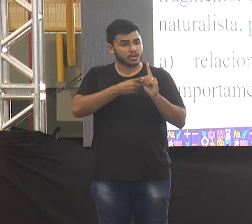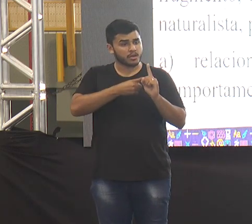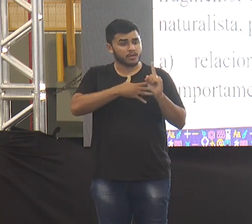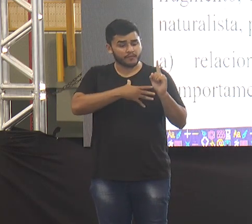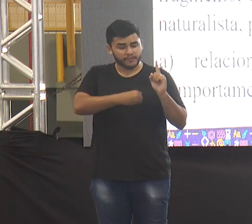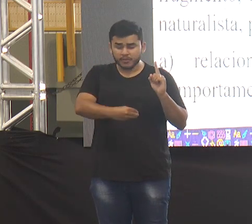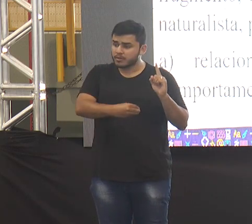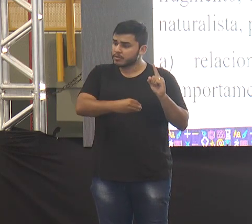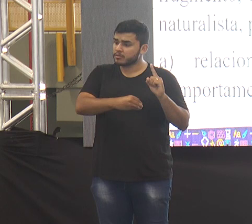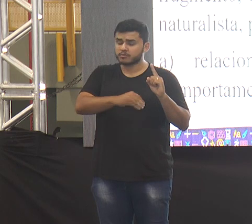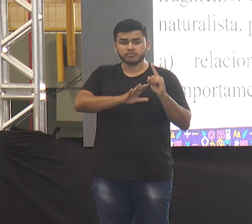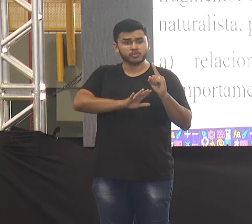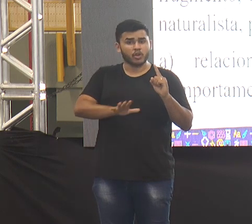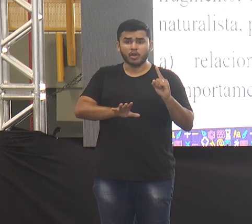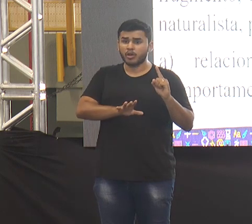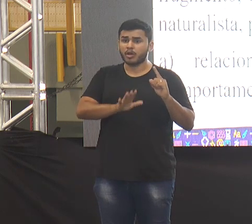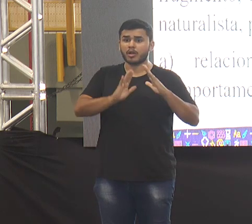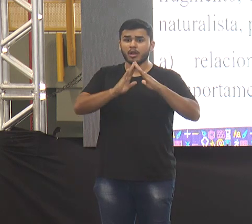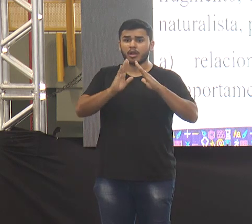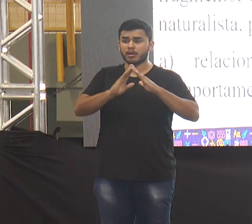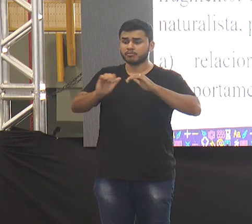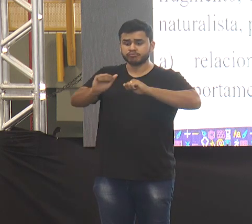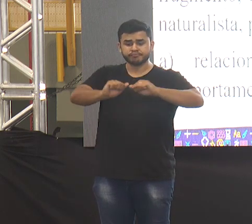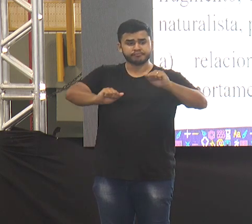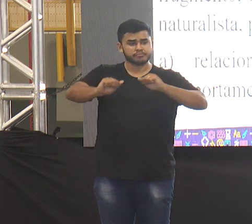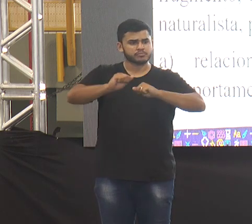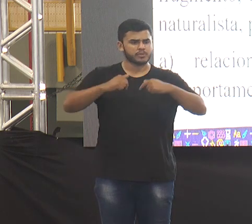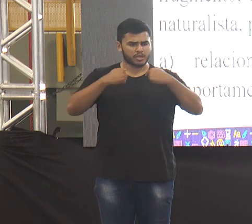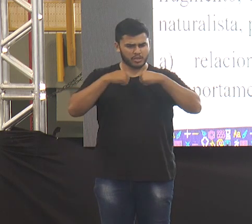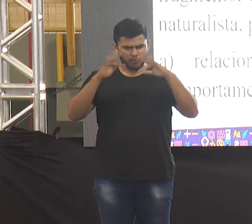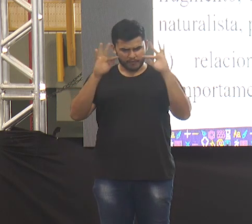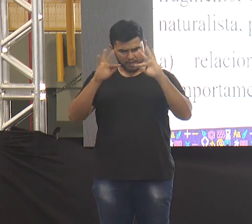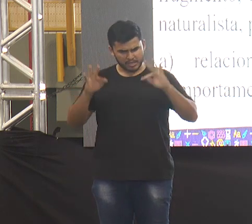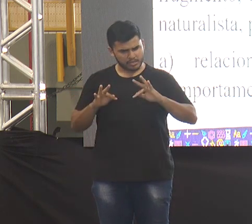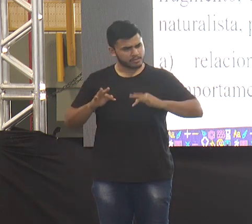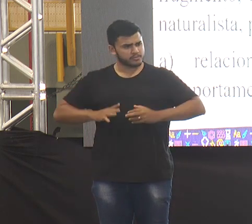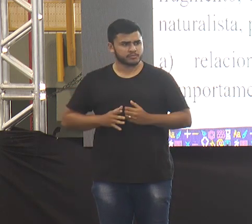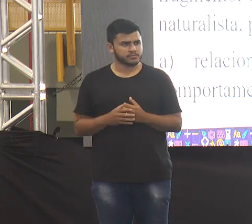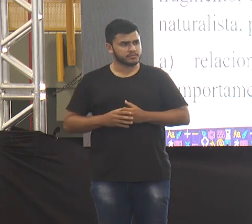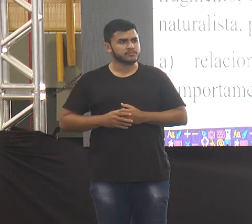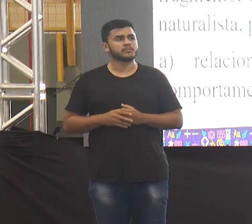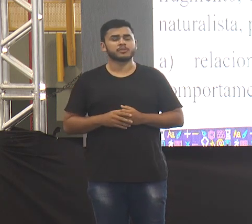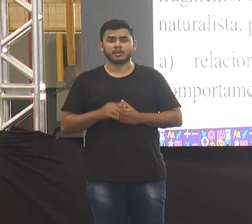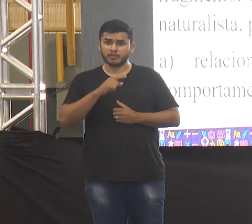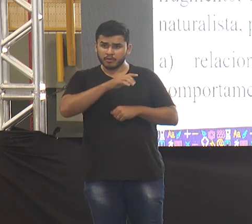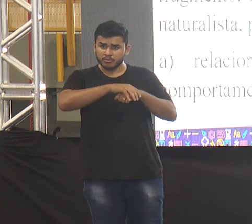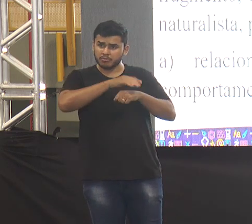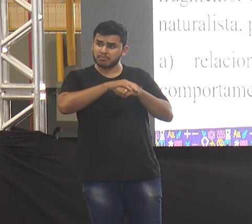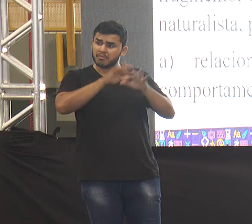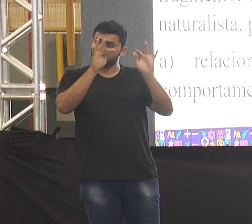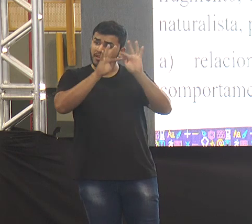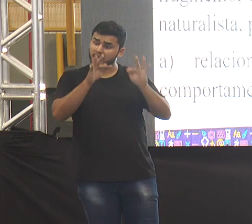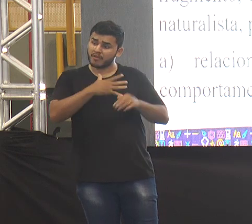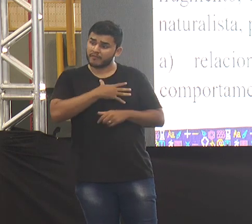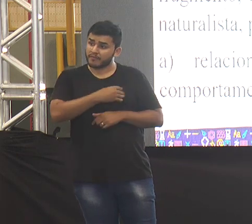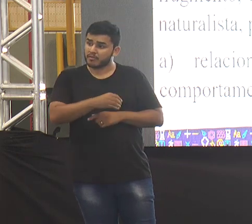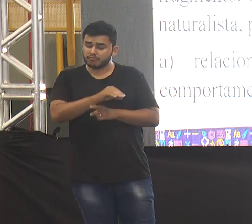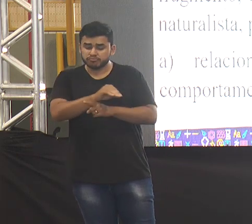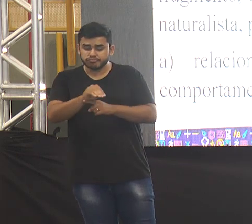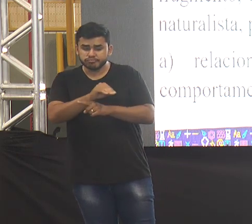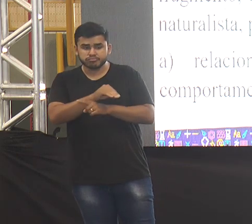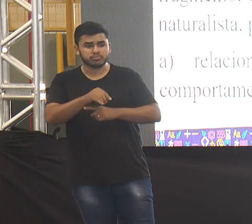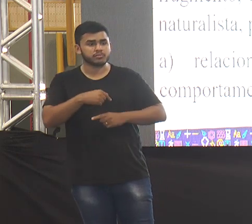de casa, ponto. Ser feliz? Que negócio é ser feliz? Vá ser feliz criando bem seus filhos. Vá ser